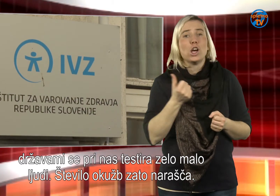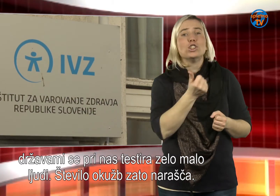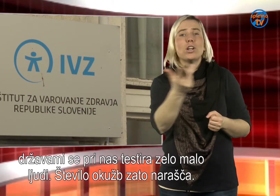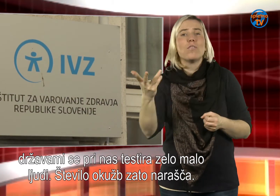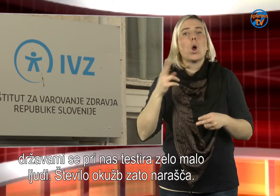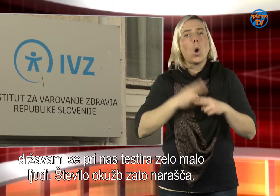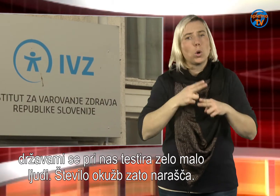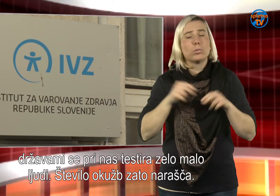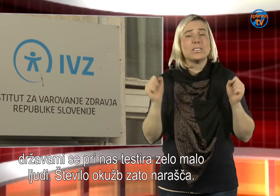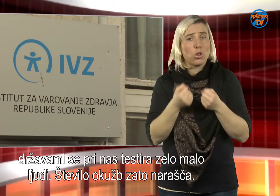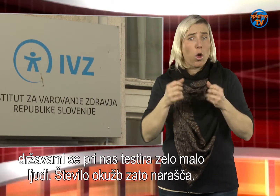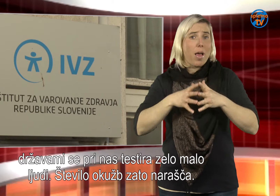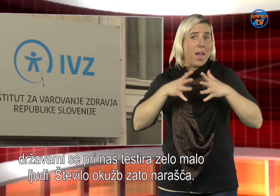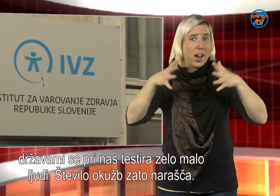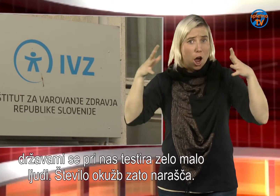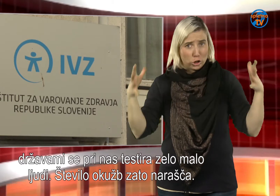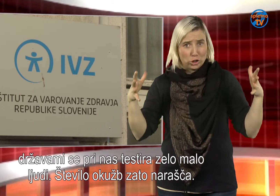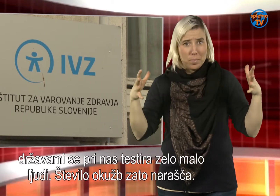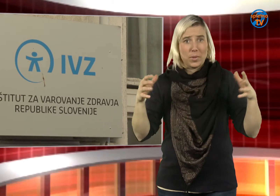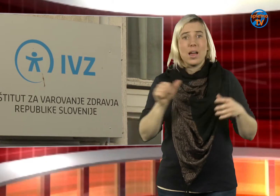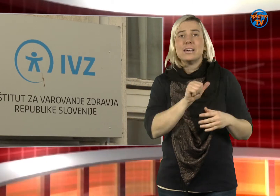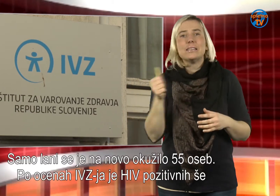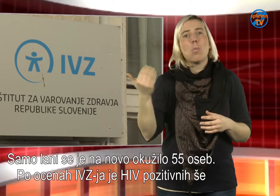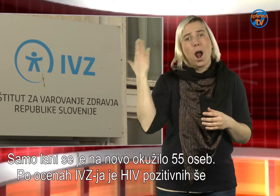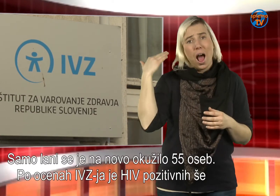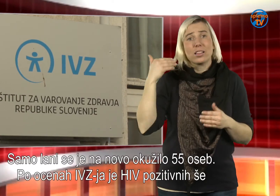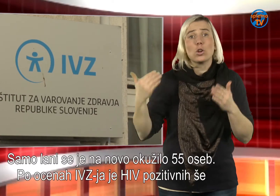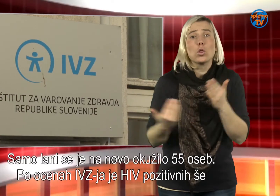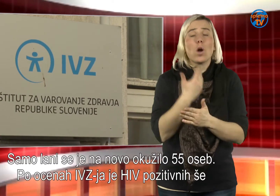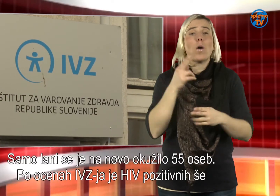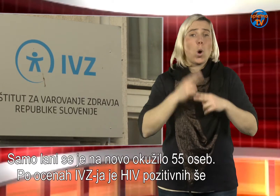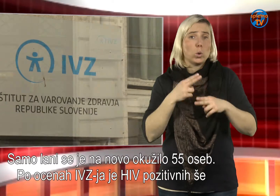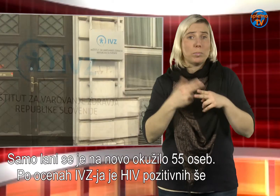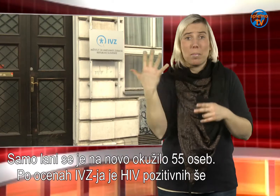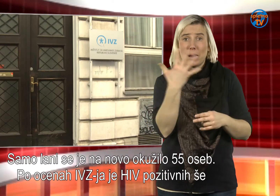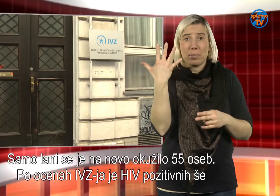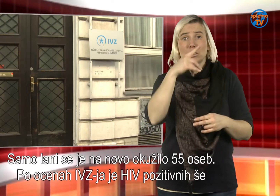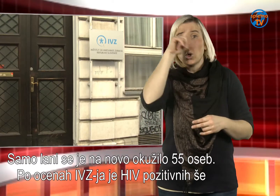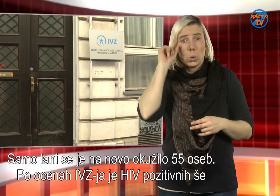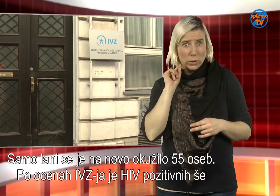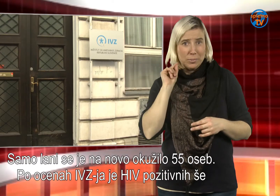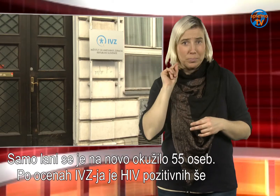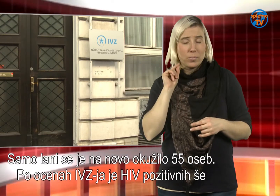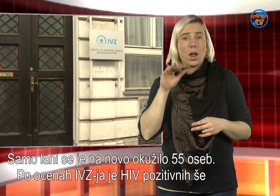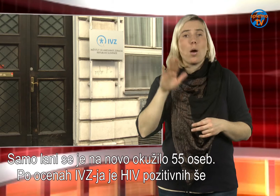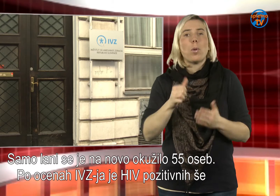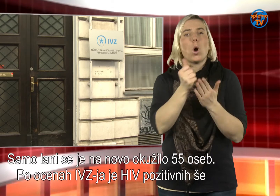Število okužb zato narašča. Samo lani se je na novo okužilo 55 oseb. Po